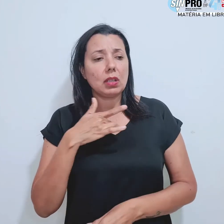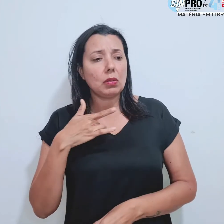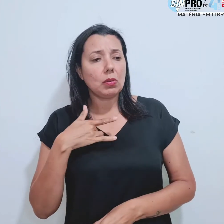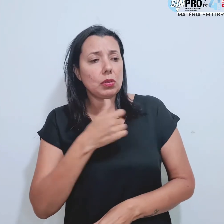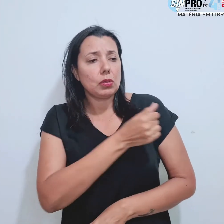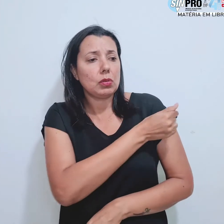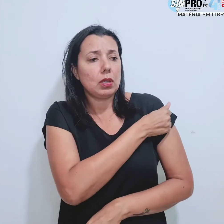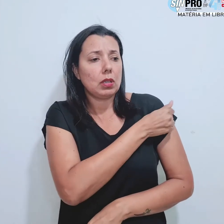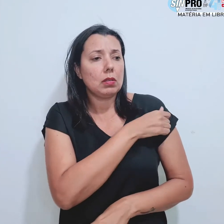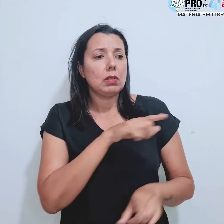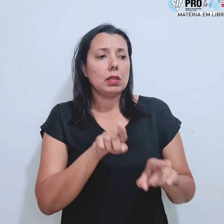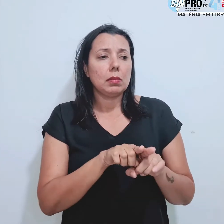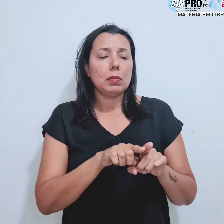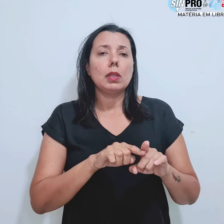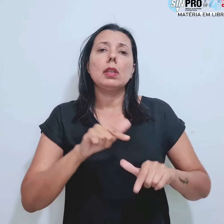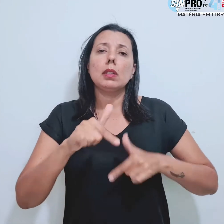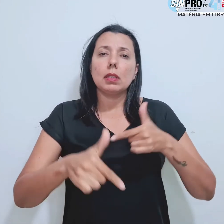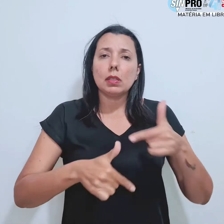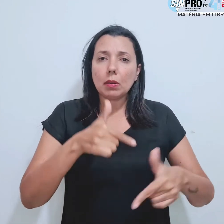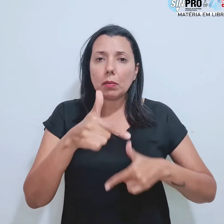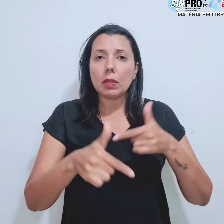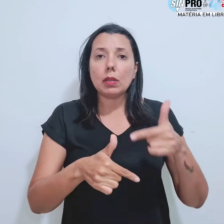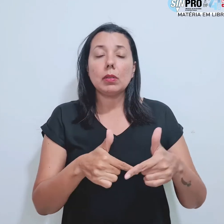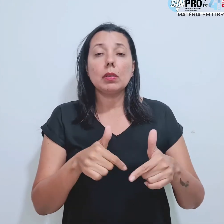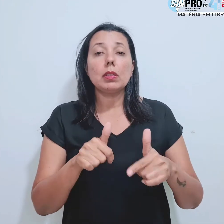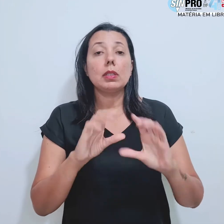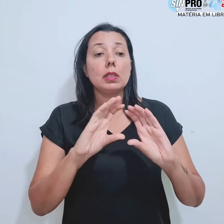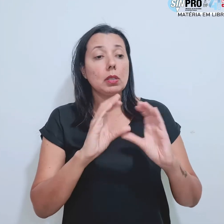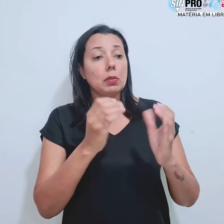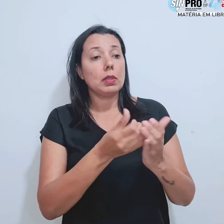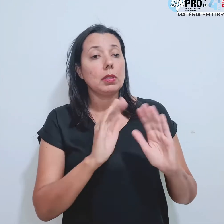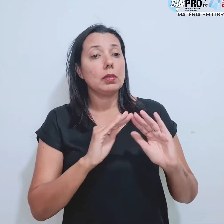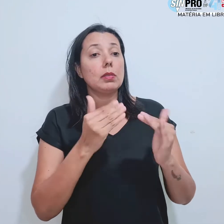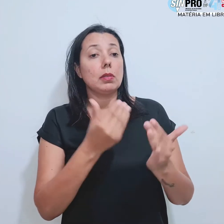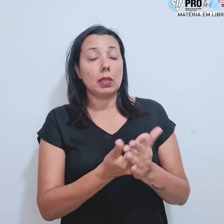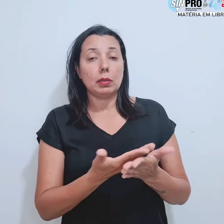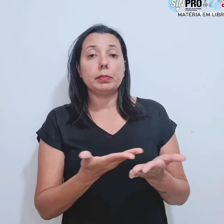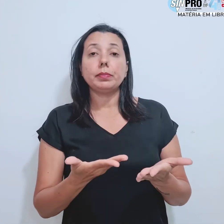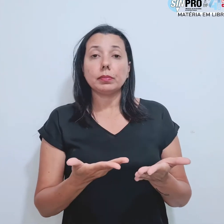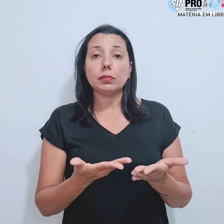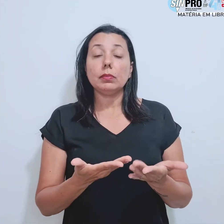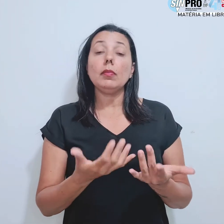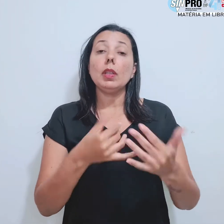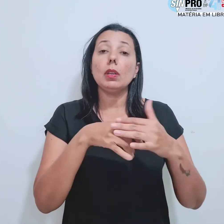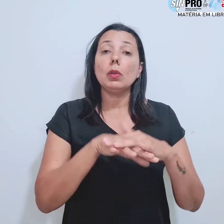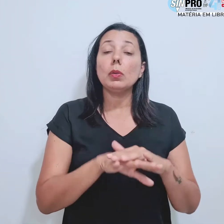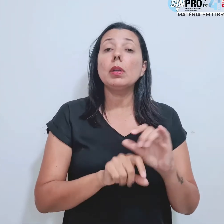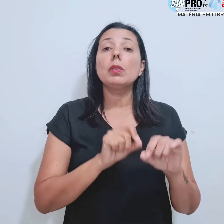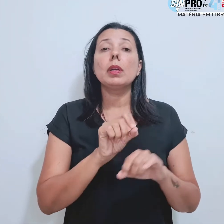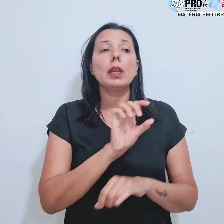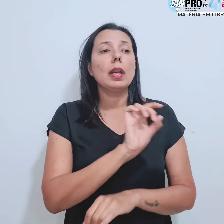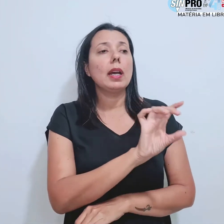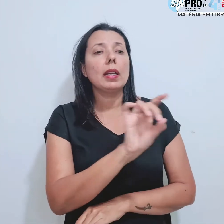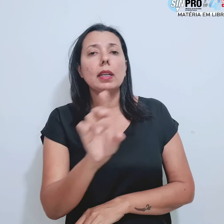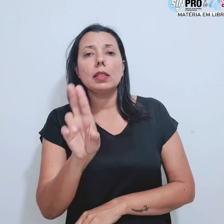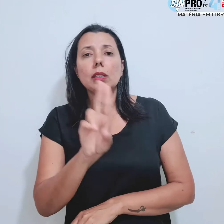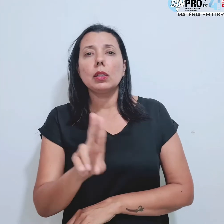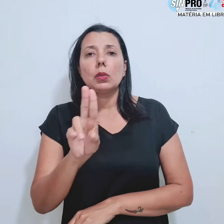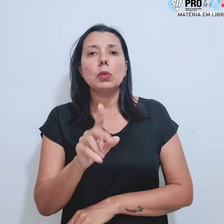dos estudantes, trabalhadores e comunidade escolar, incluindo aqueles que usam